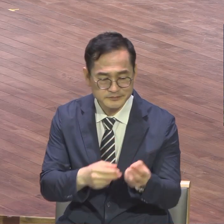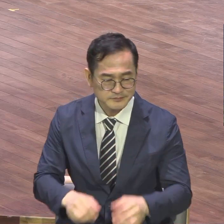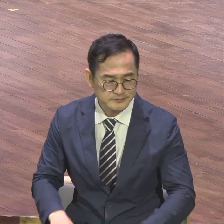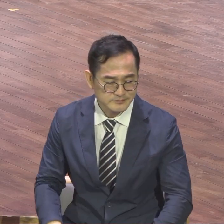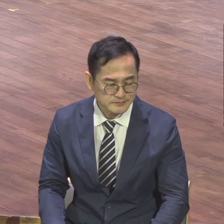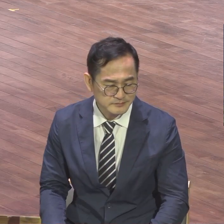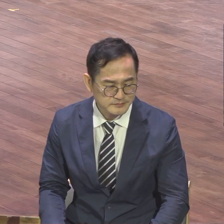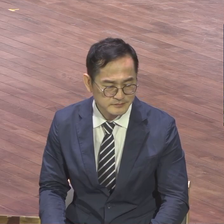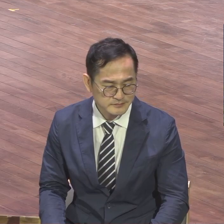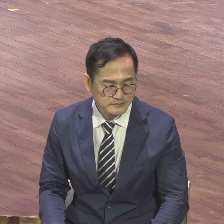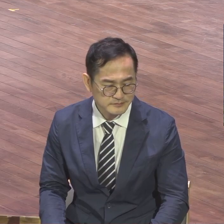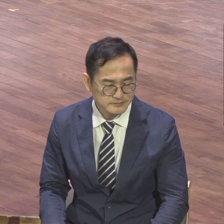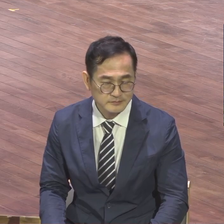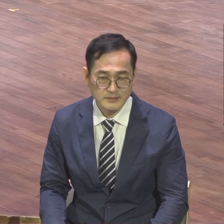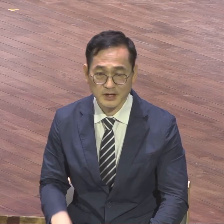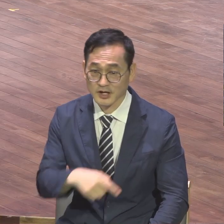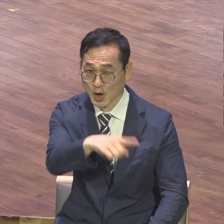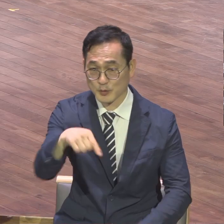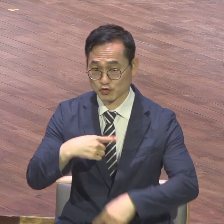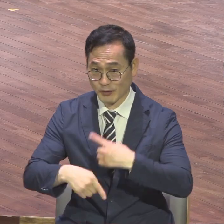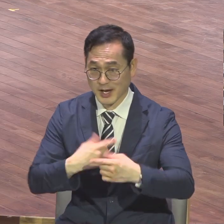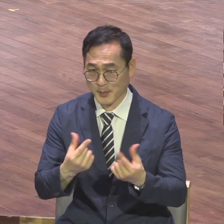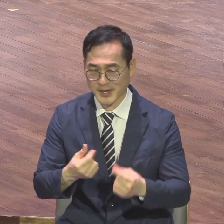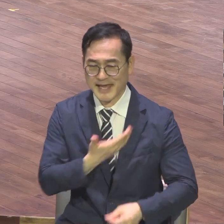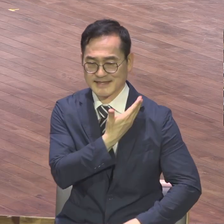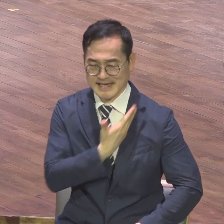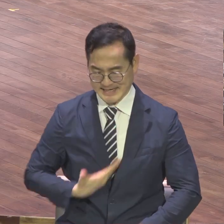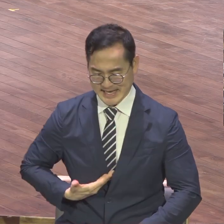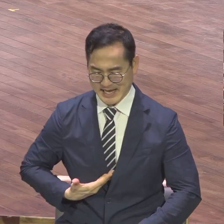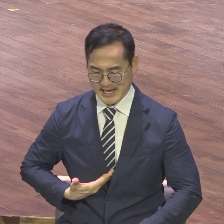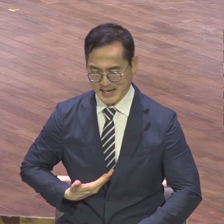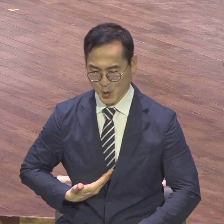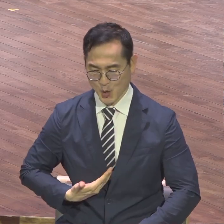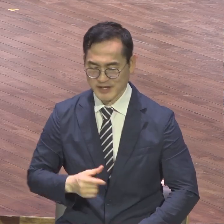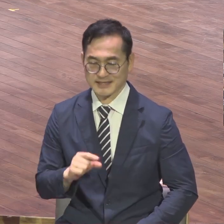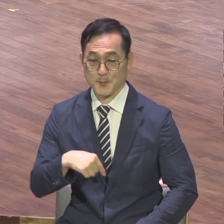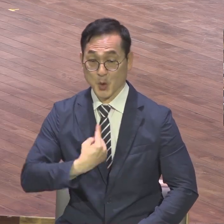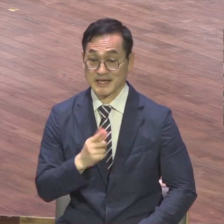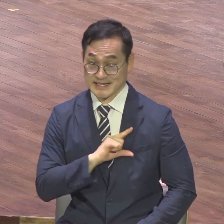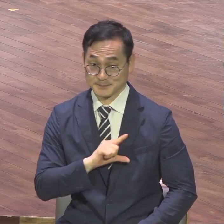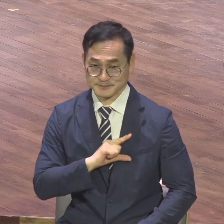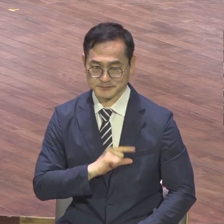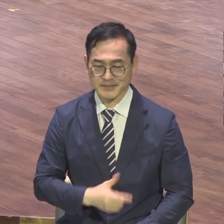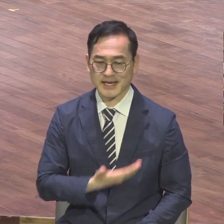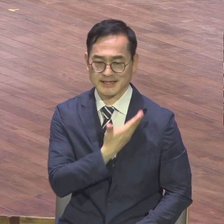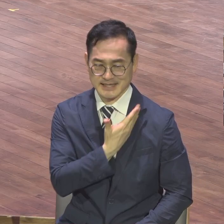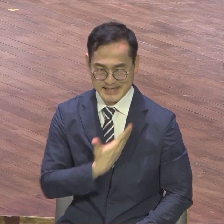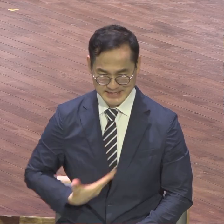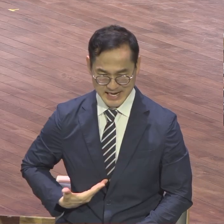정은주. 제자 이름, 이름. 시작. 제자. 한 번 더. 제자.